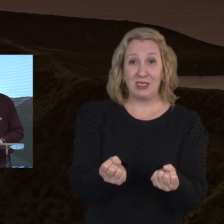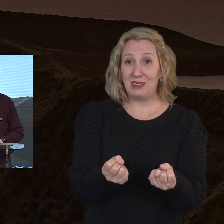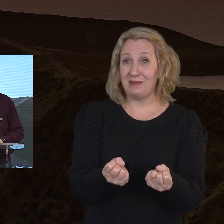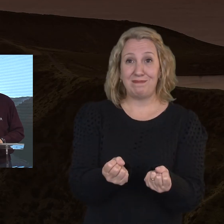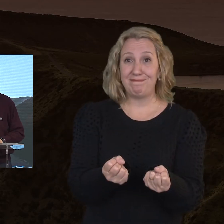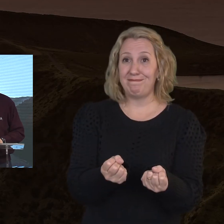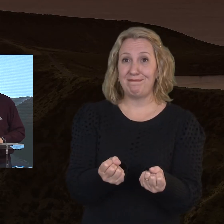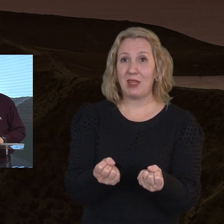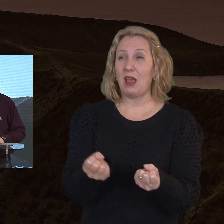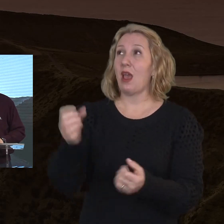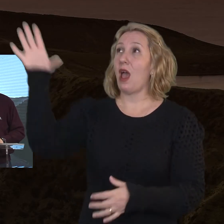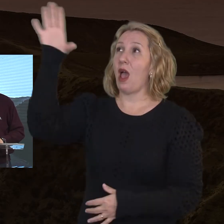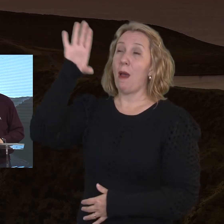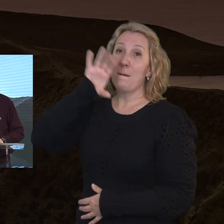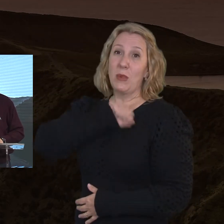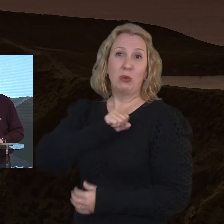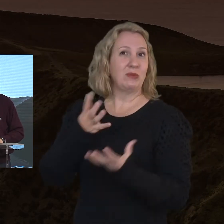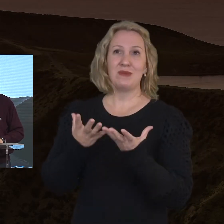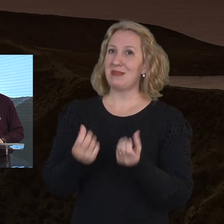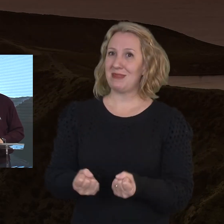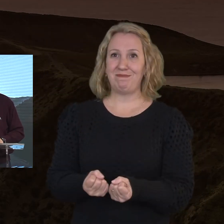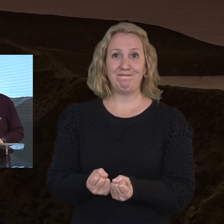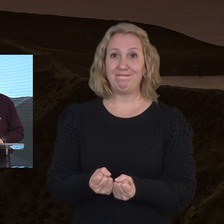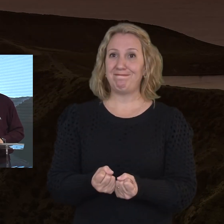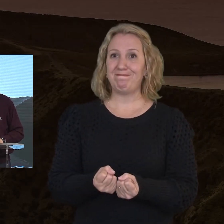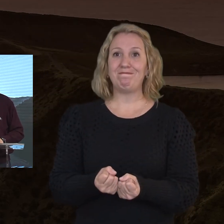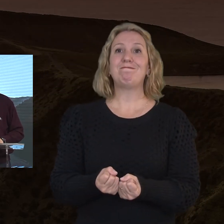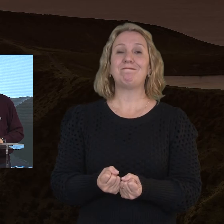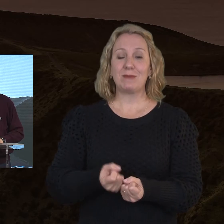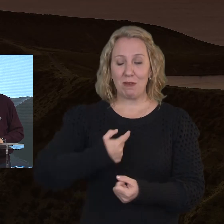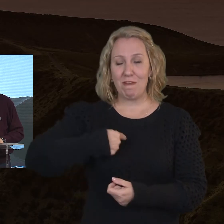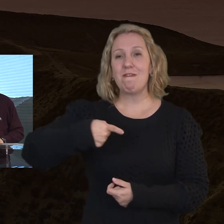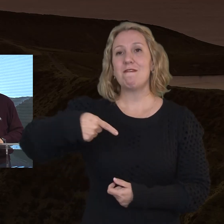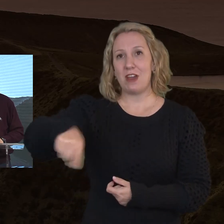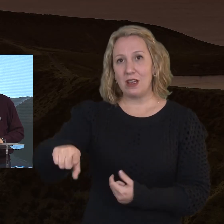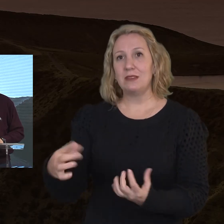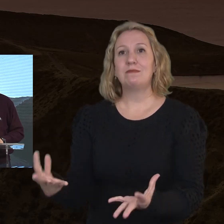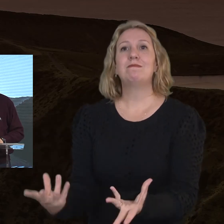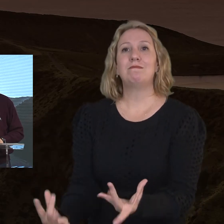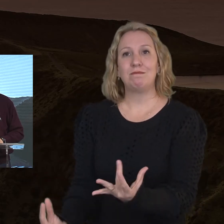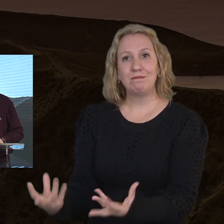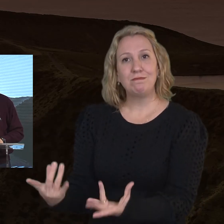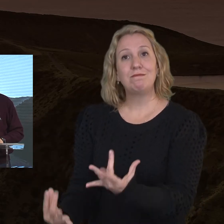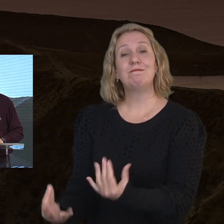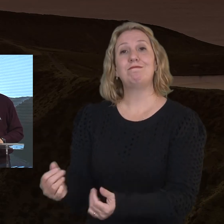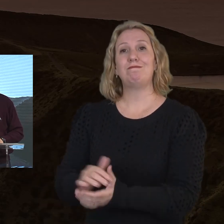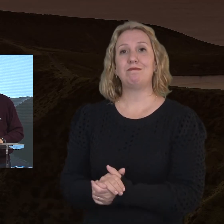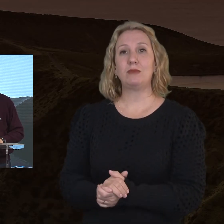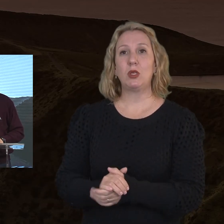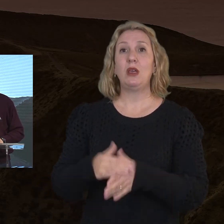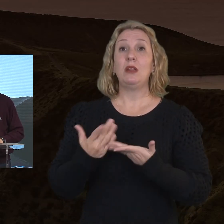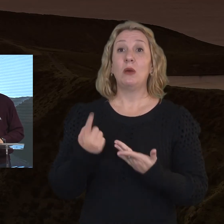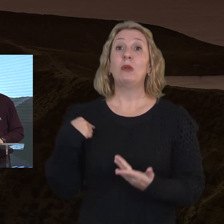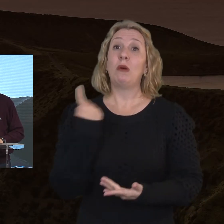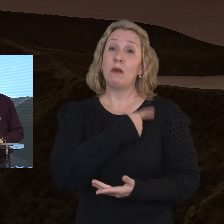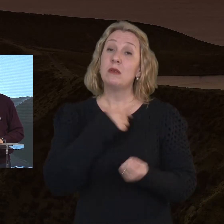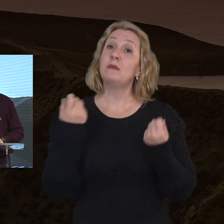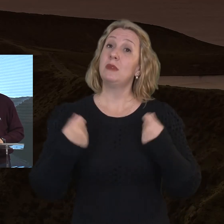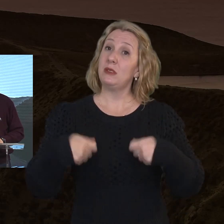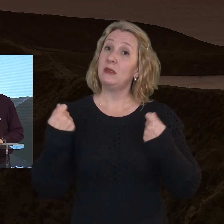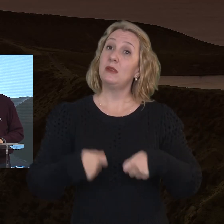vou se juntar ao diabo e seus anjos é por isso nós precisamos pegar uma ideia para salvar a humanidade salvar nossos